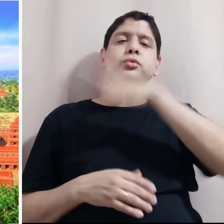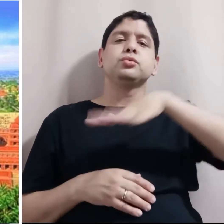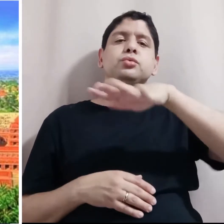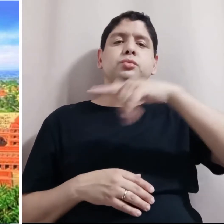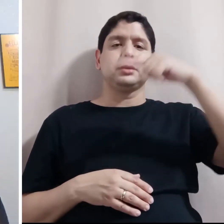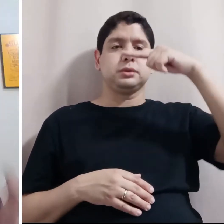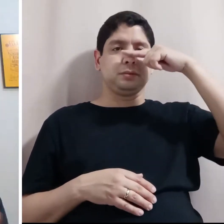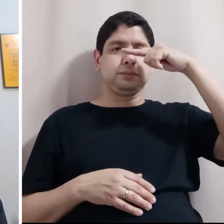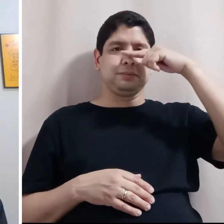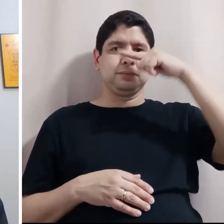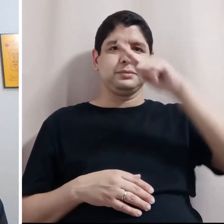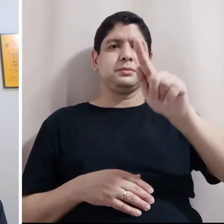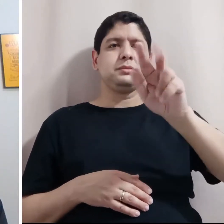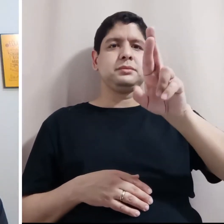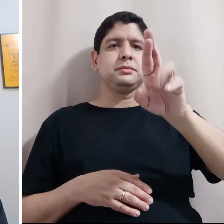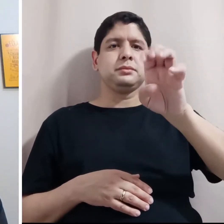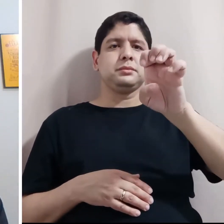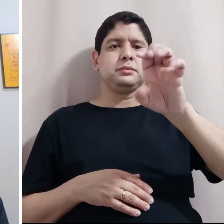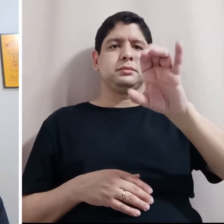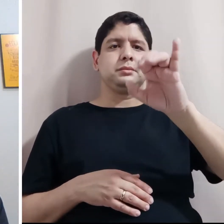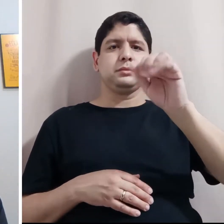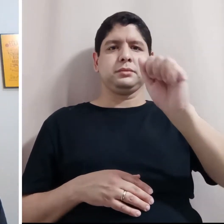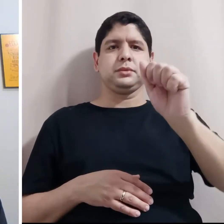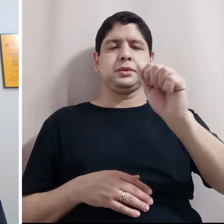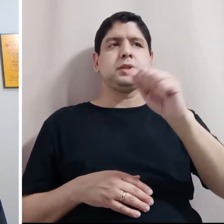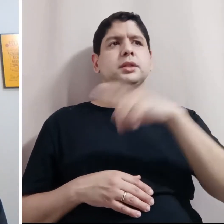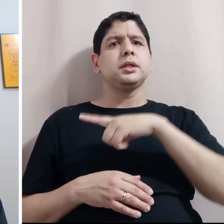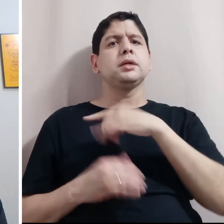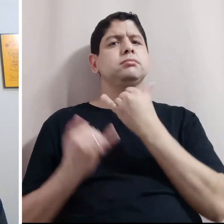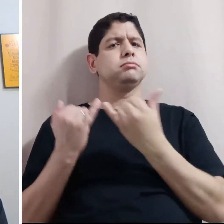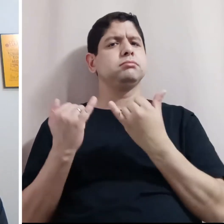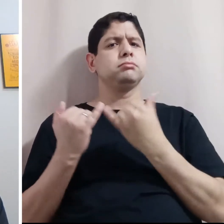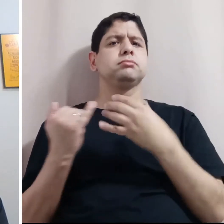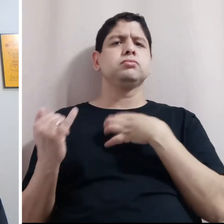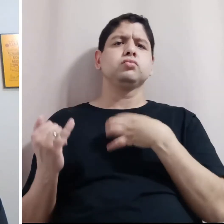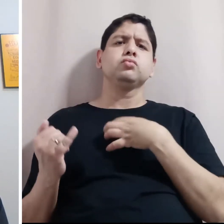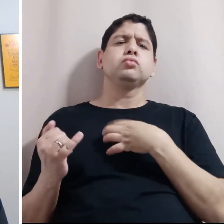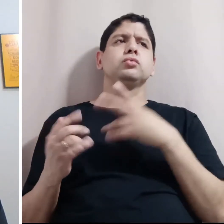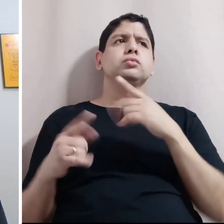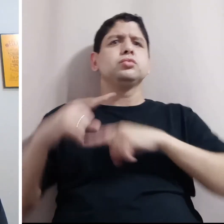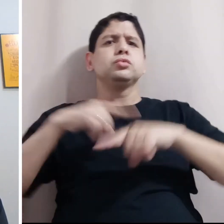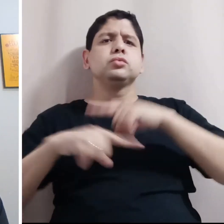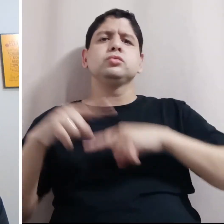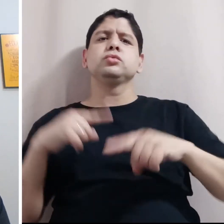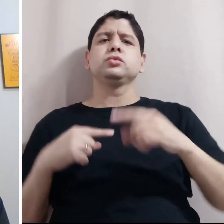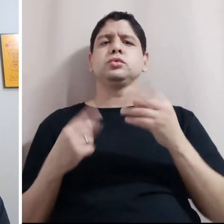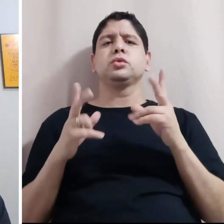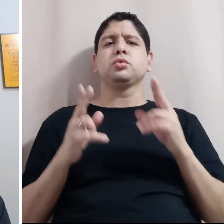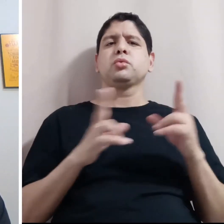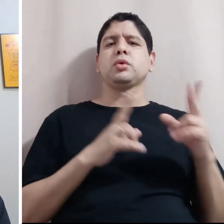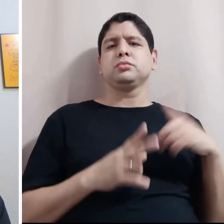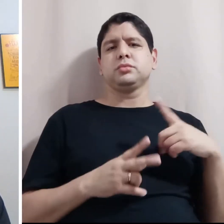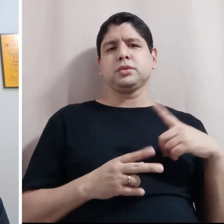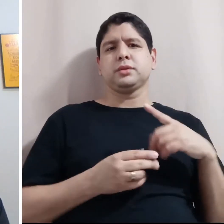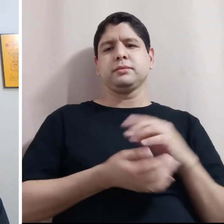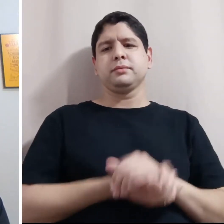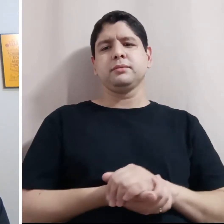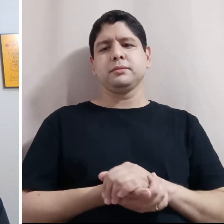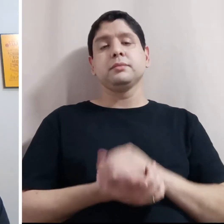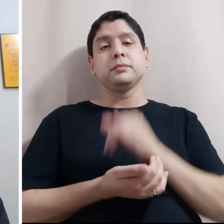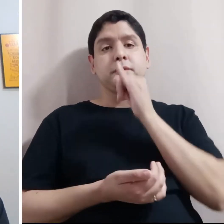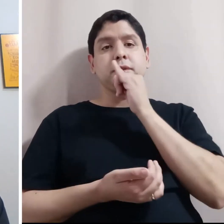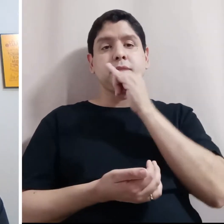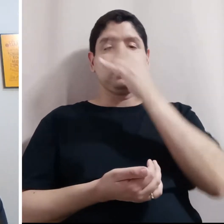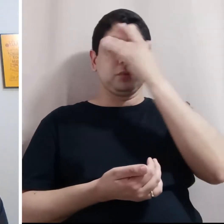passado. Existem, aliás, muitas semelhanças entre os povos do continente americano e outros povos de outras partes